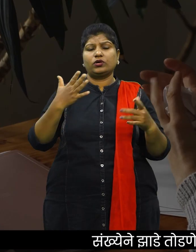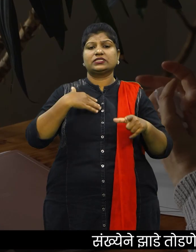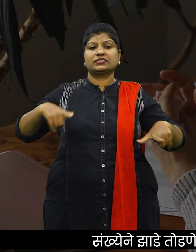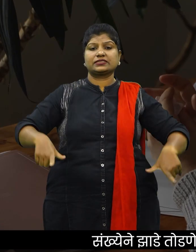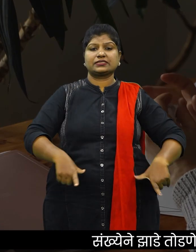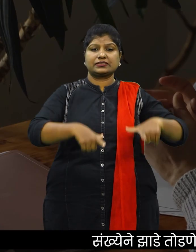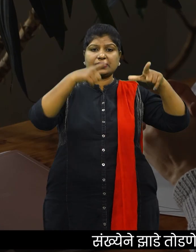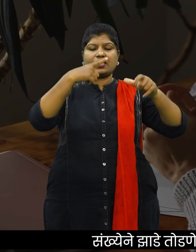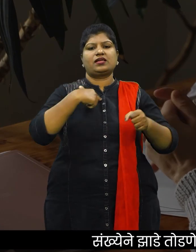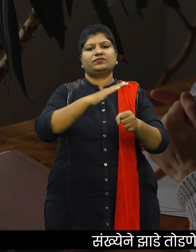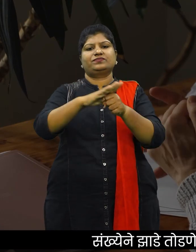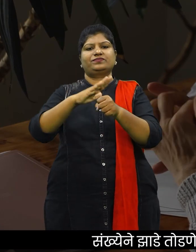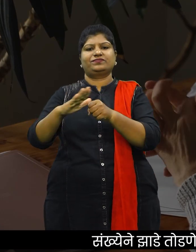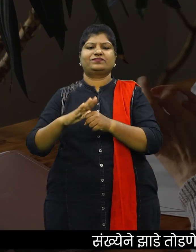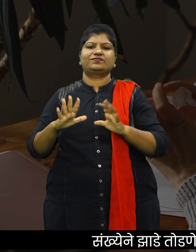होते.